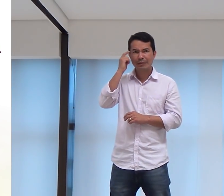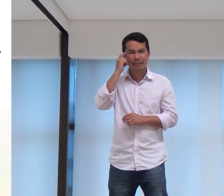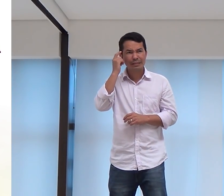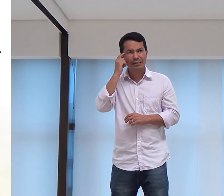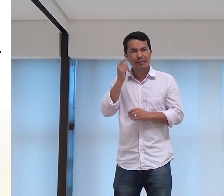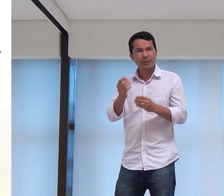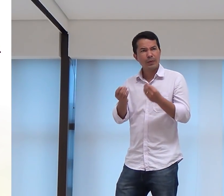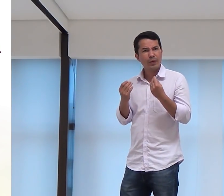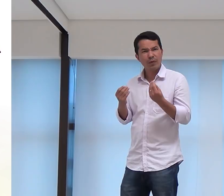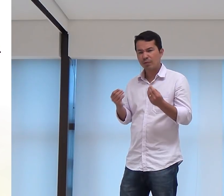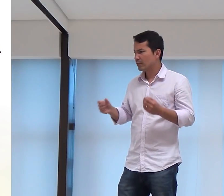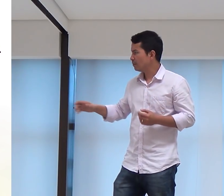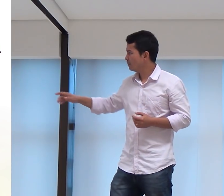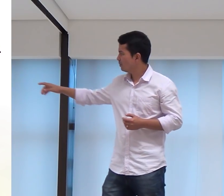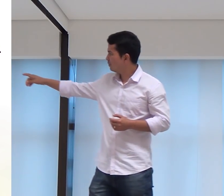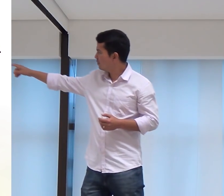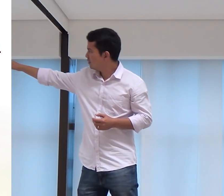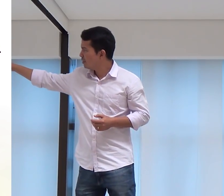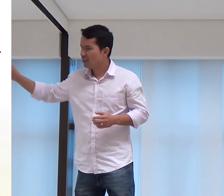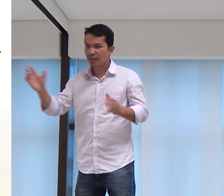Então, olhando tudo isso, eu fico pensando, puxa,